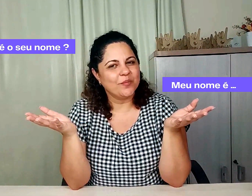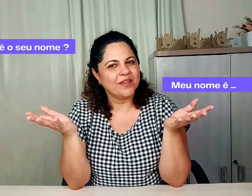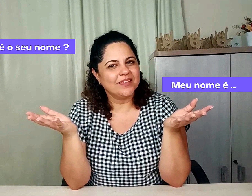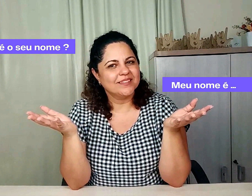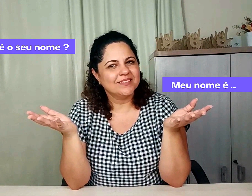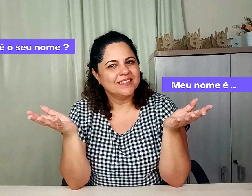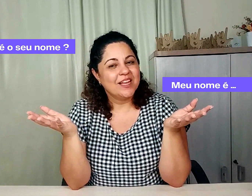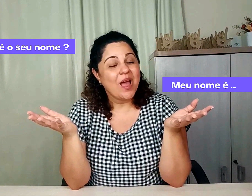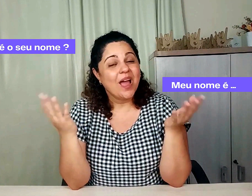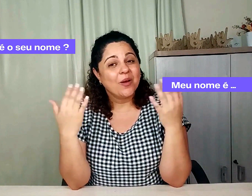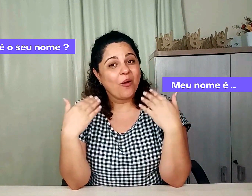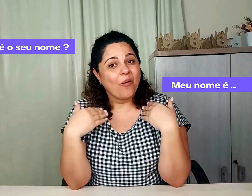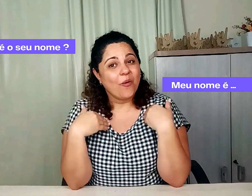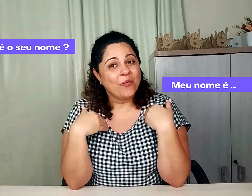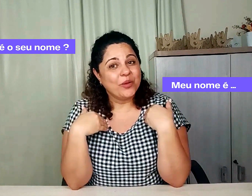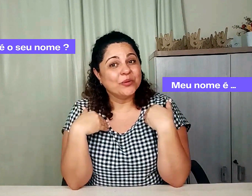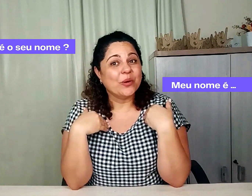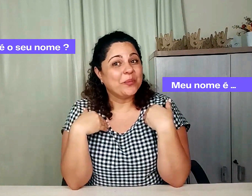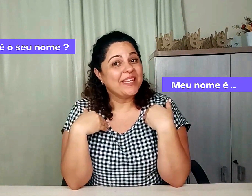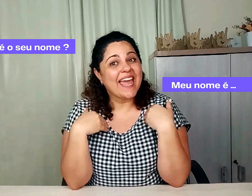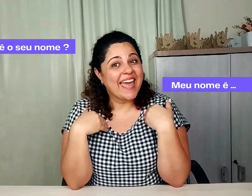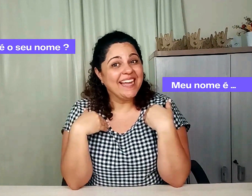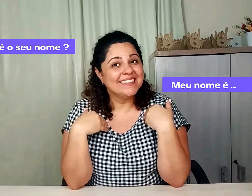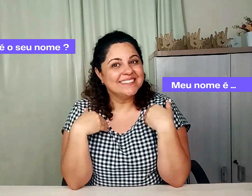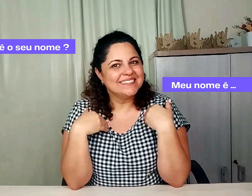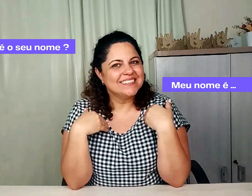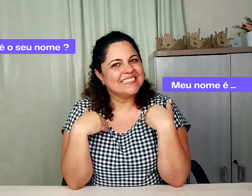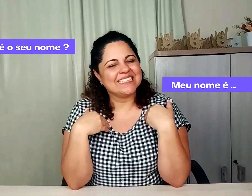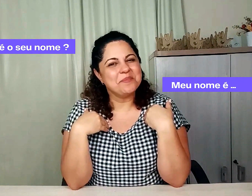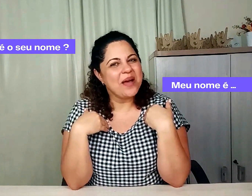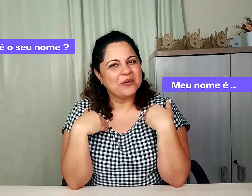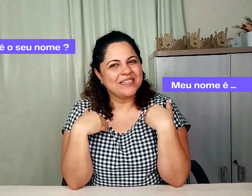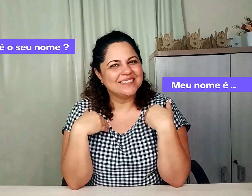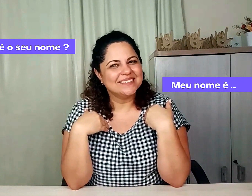nome? O meu nome é Ana Paula.